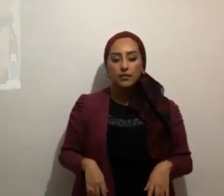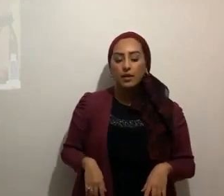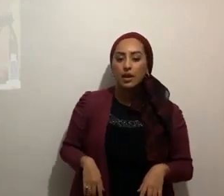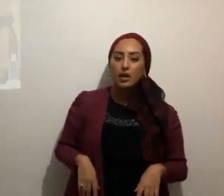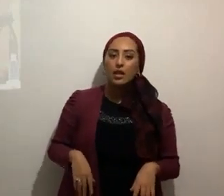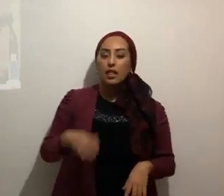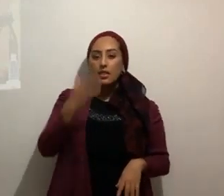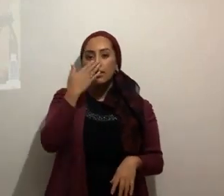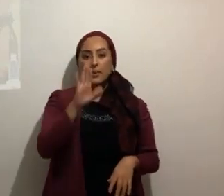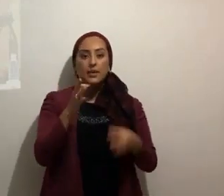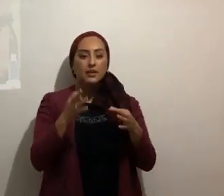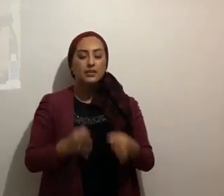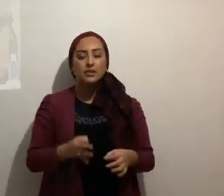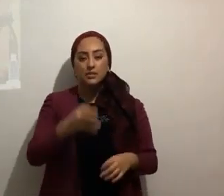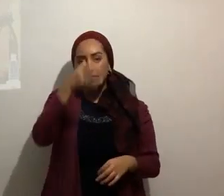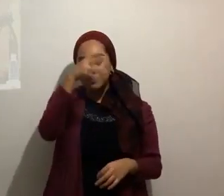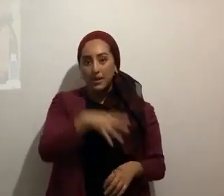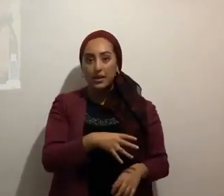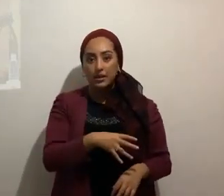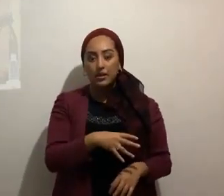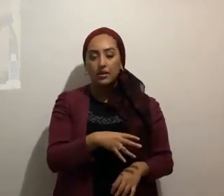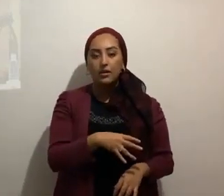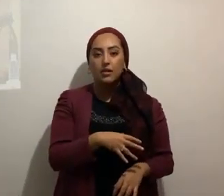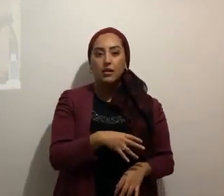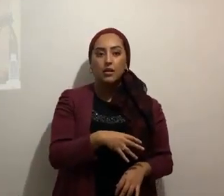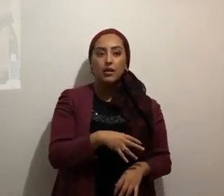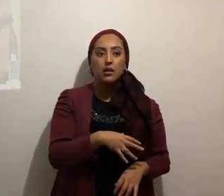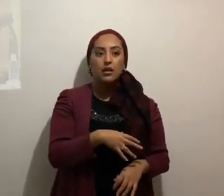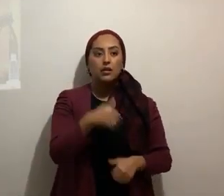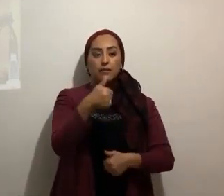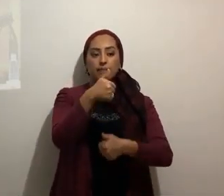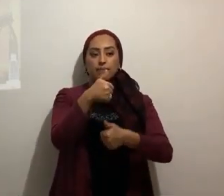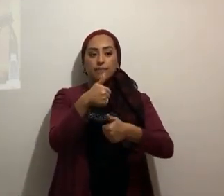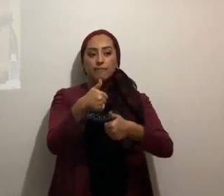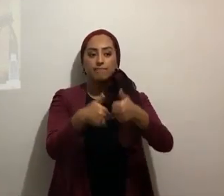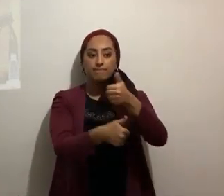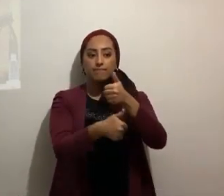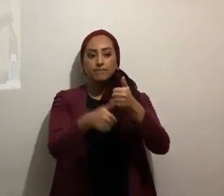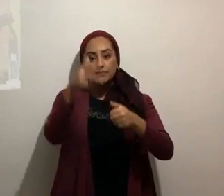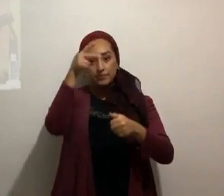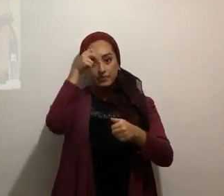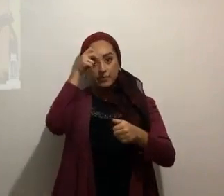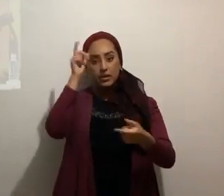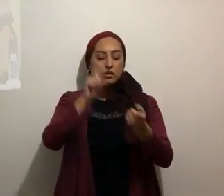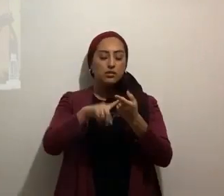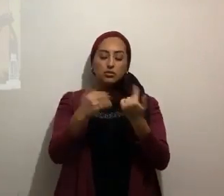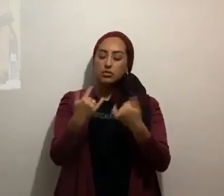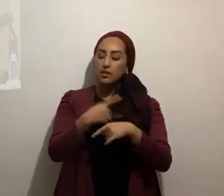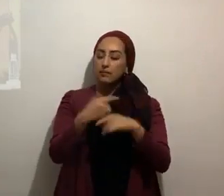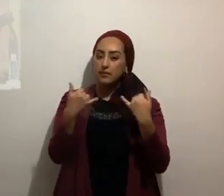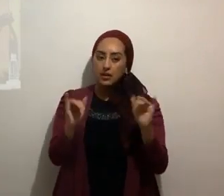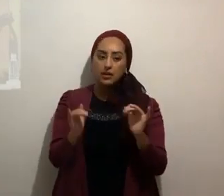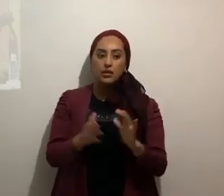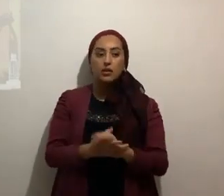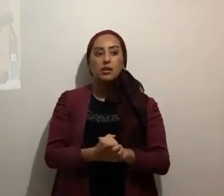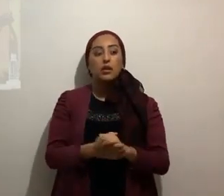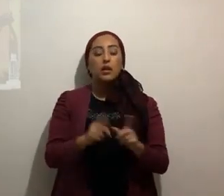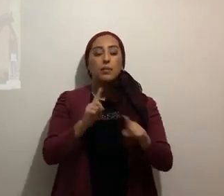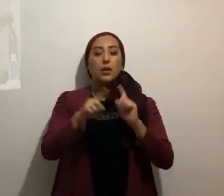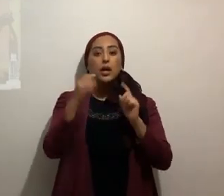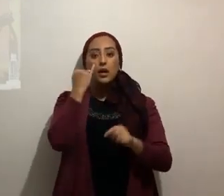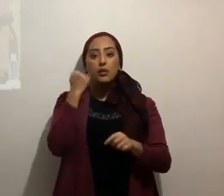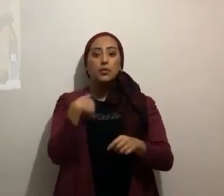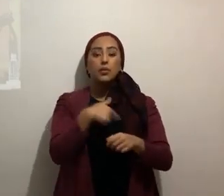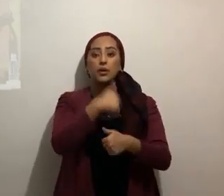mala decisión del hombre, él se sometió al diablo hasta la fecha, pero si nosotros